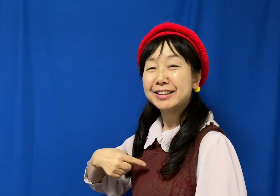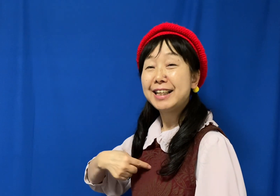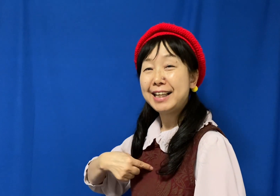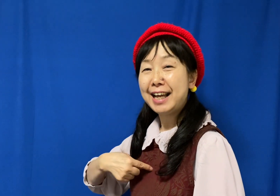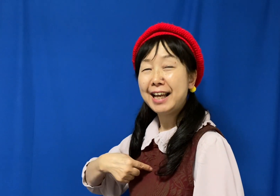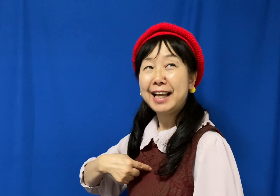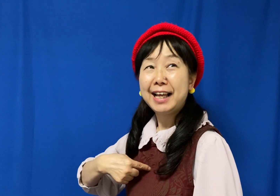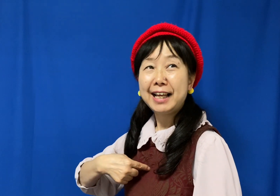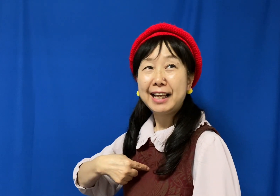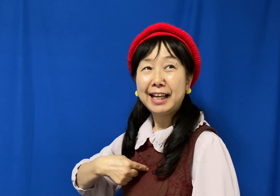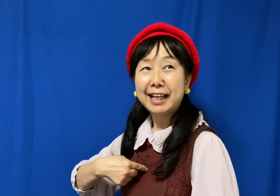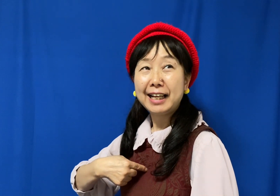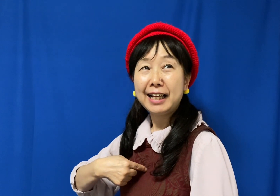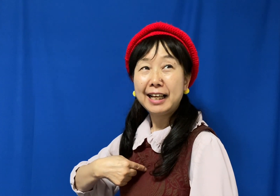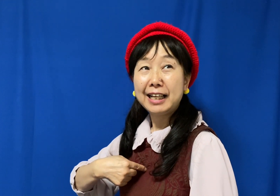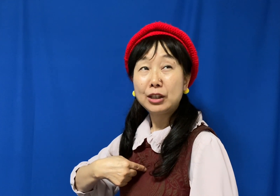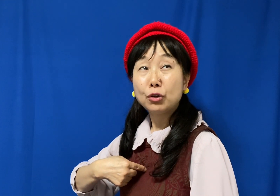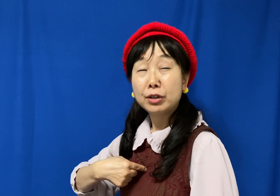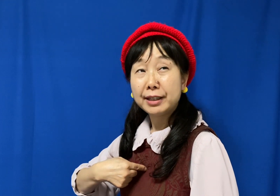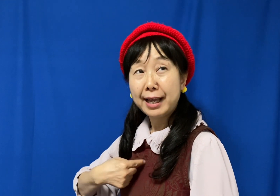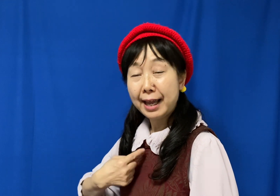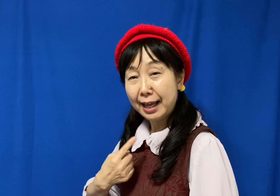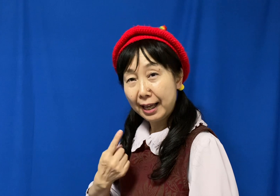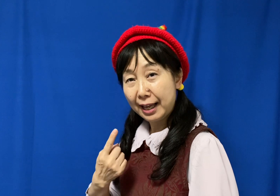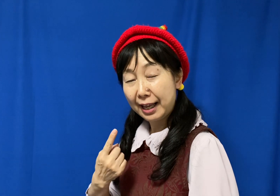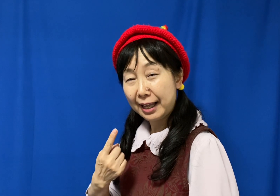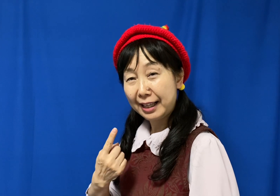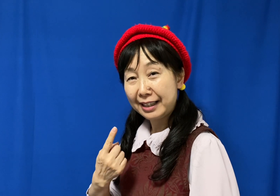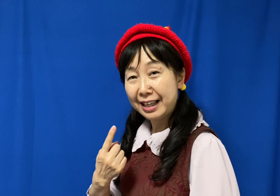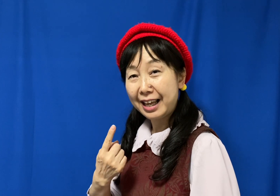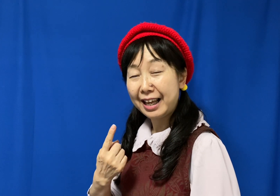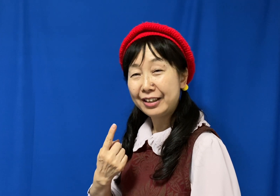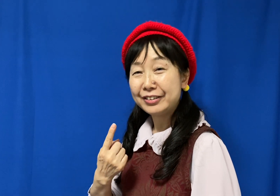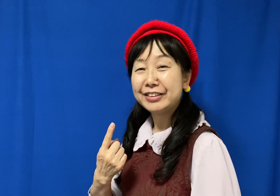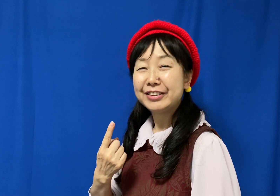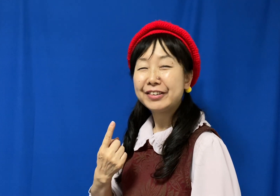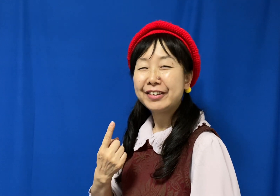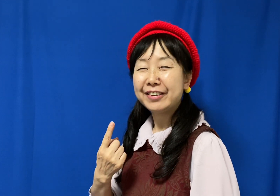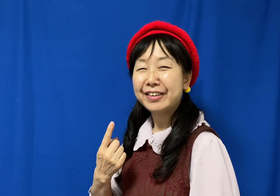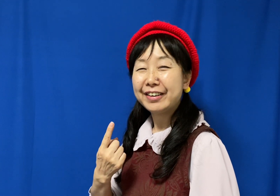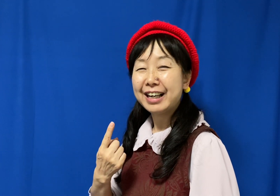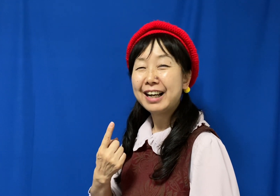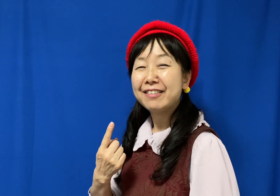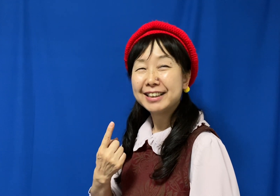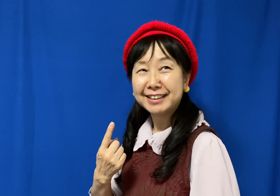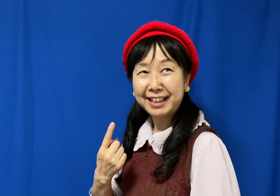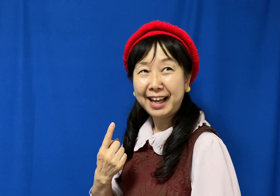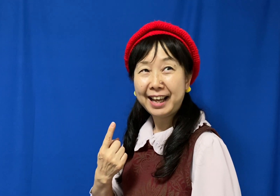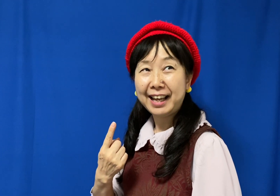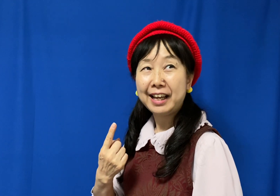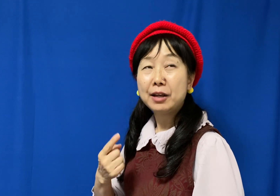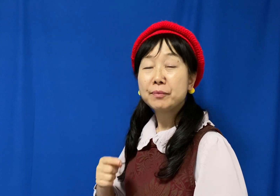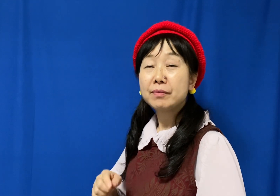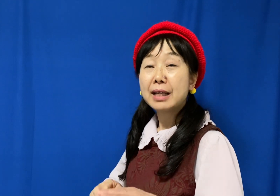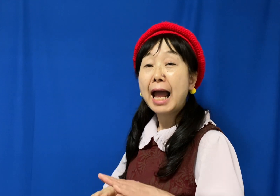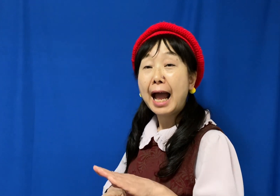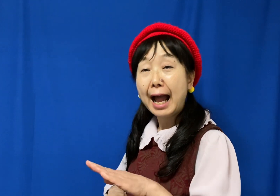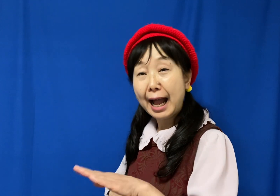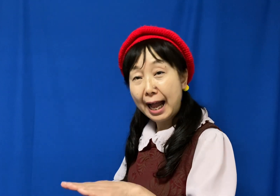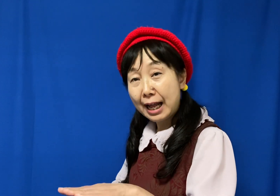で、一人でっていうところを表して、歩